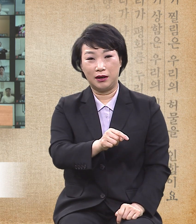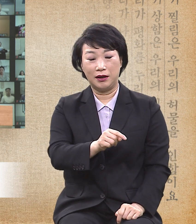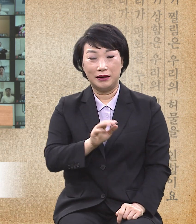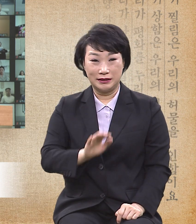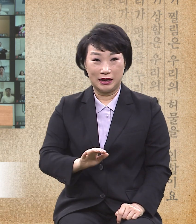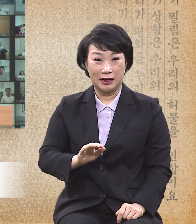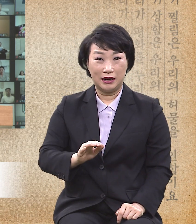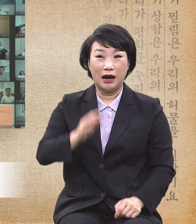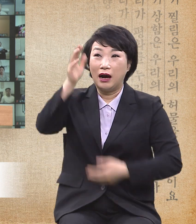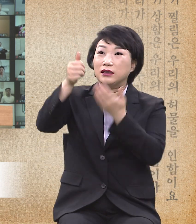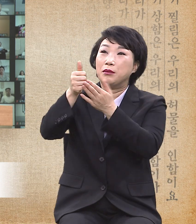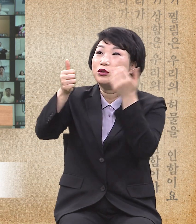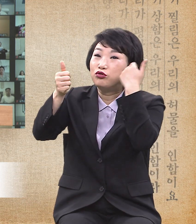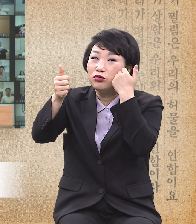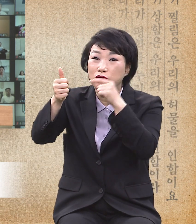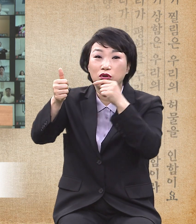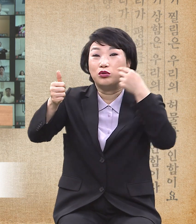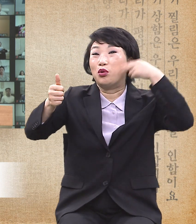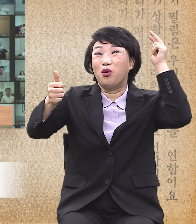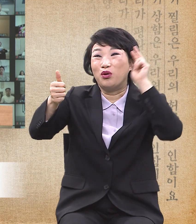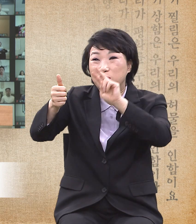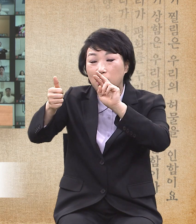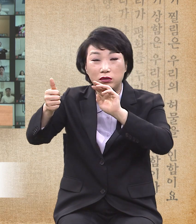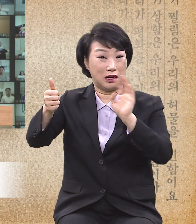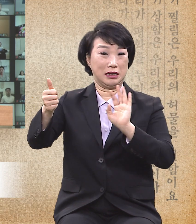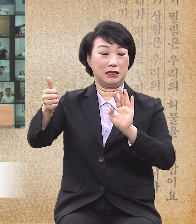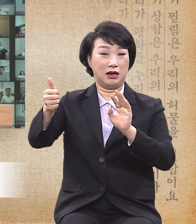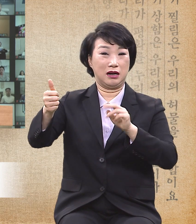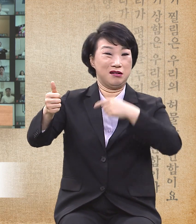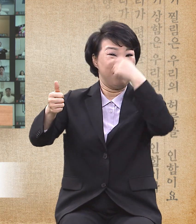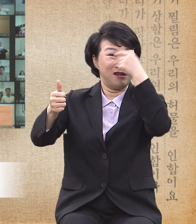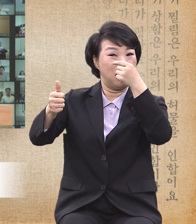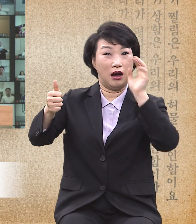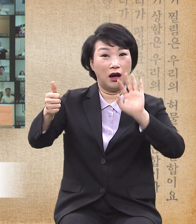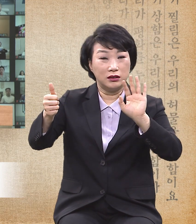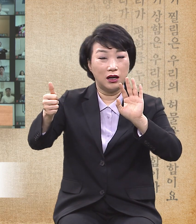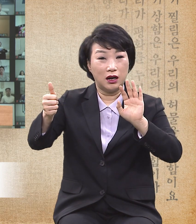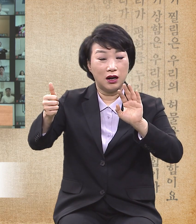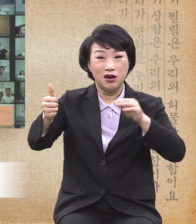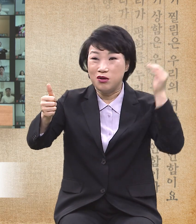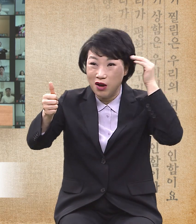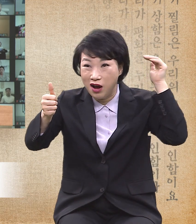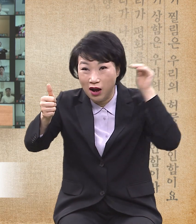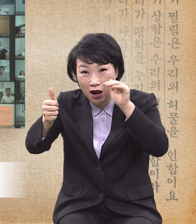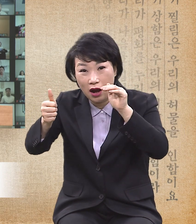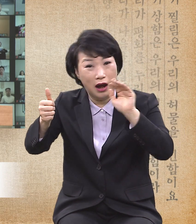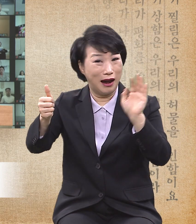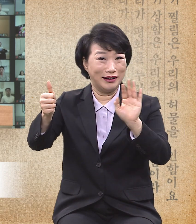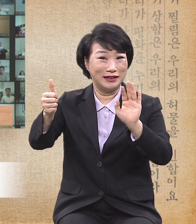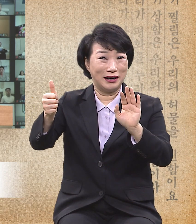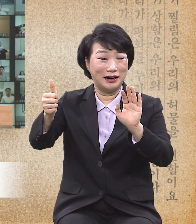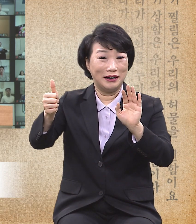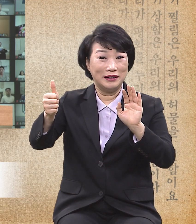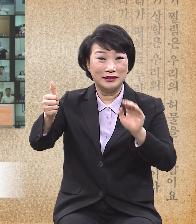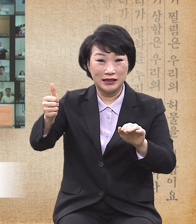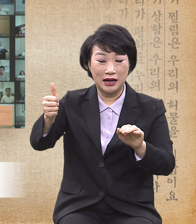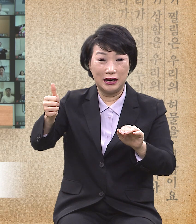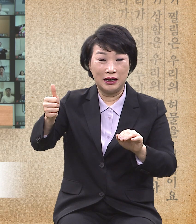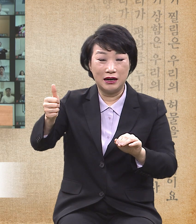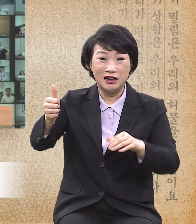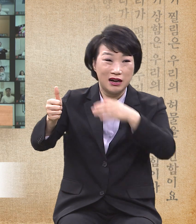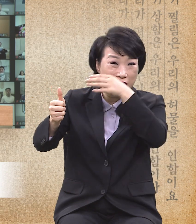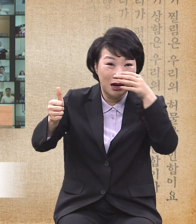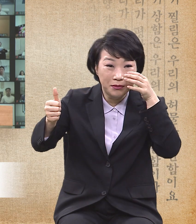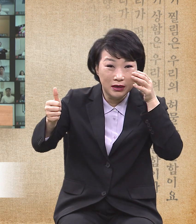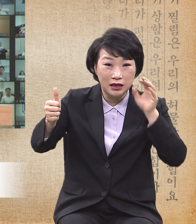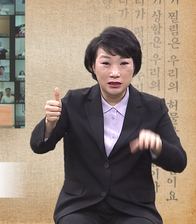이분은 도전받는 분이 아니요, 비방받는 분이 아니요, 회방받는 분이 아니요,